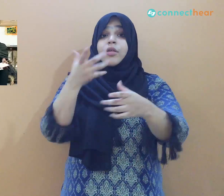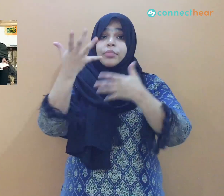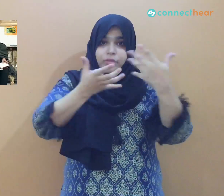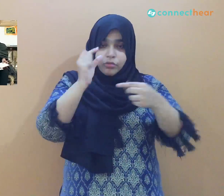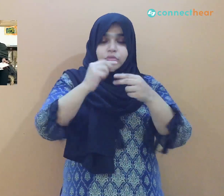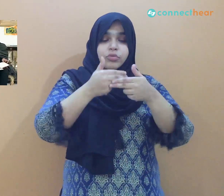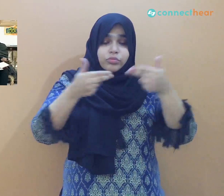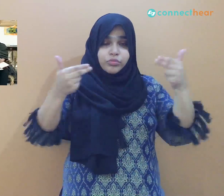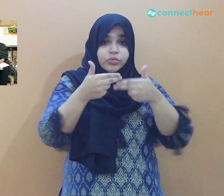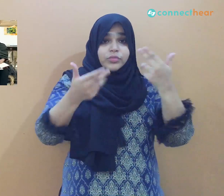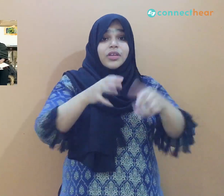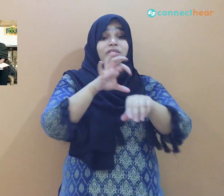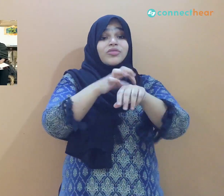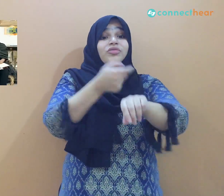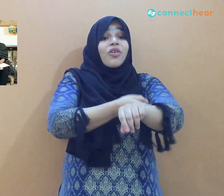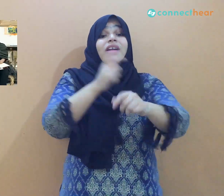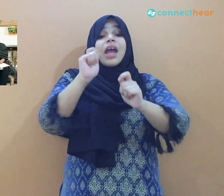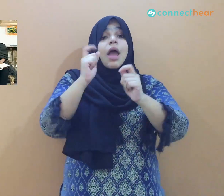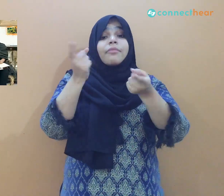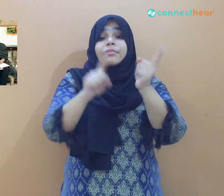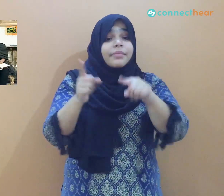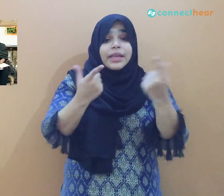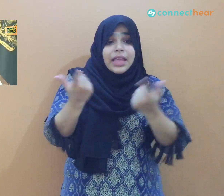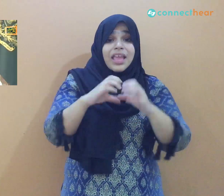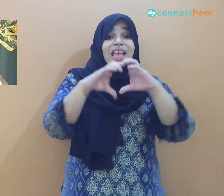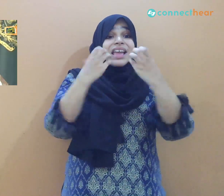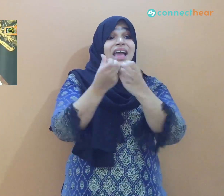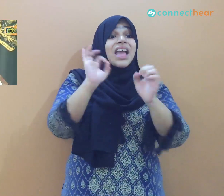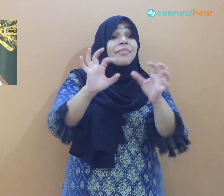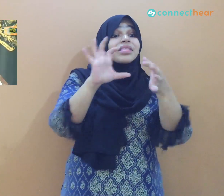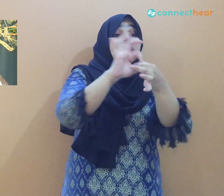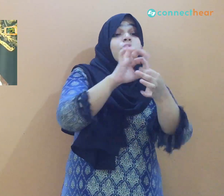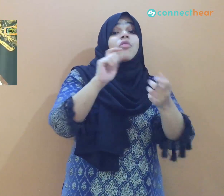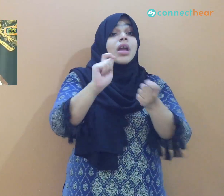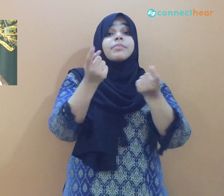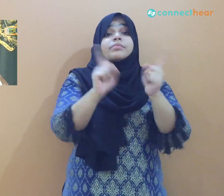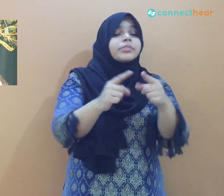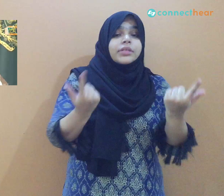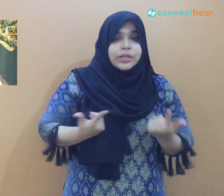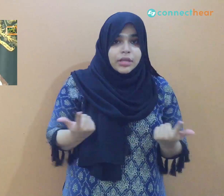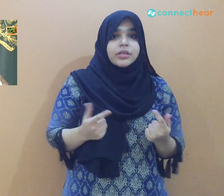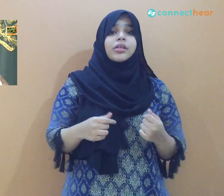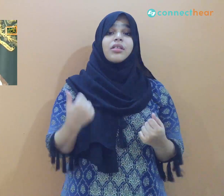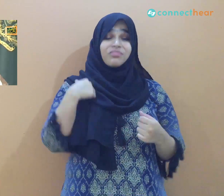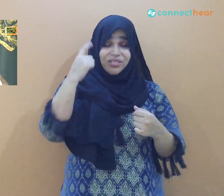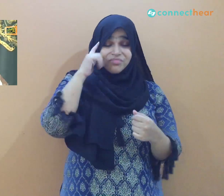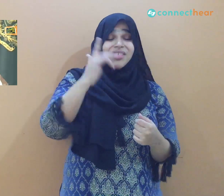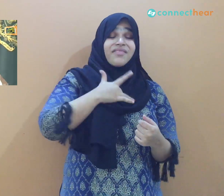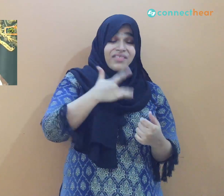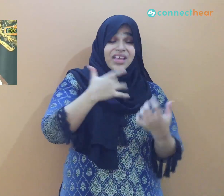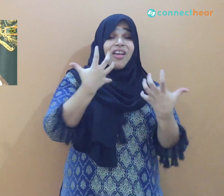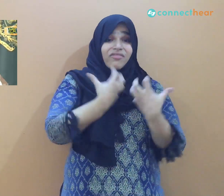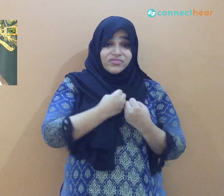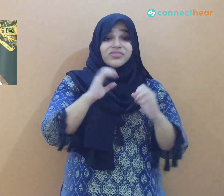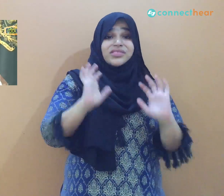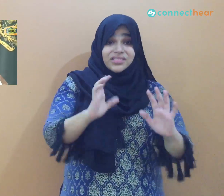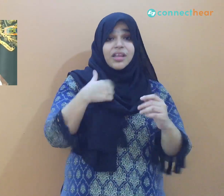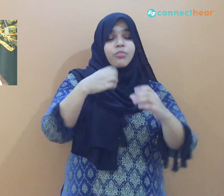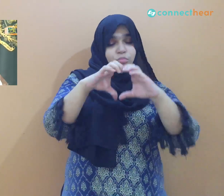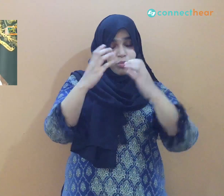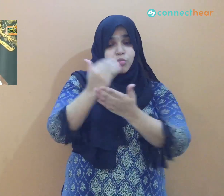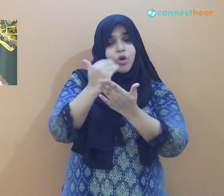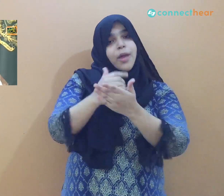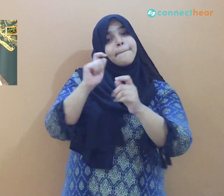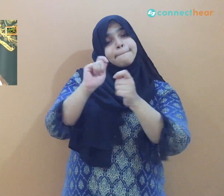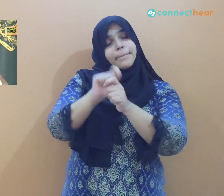گے کہ جو ڈاکٹرز کے لیے ہم کیا کر رہے ہیں, میڈیکل کمیونٹی کے لیے ہم کیا کر رہے ہیں, کیونکہ ہمیں پورا احساس ہے اور اس کے لیے پورا پروگرام بنائے ہوئے, وہ بتائیں